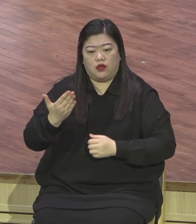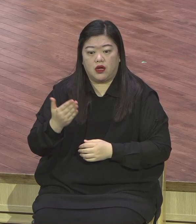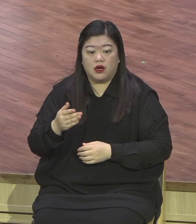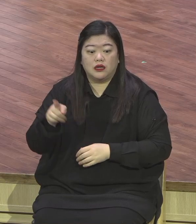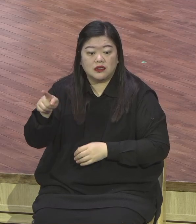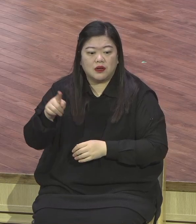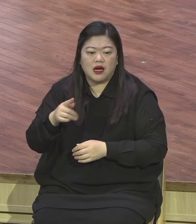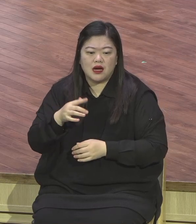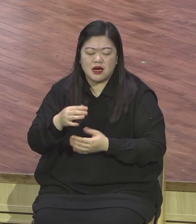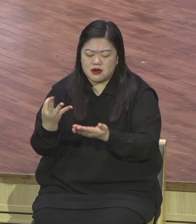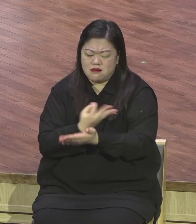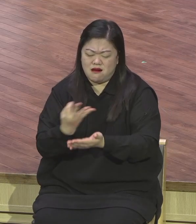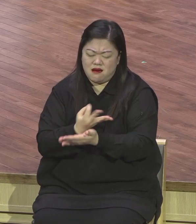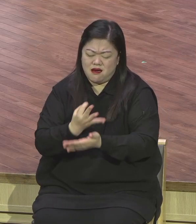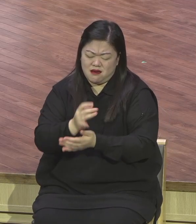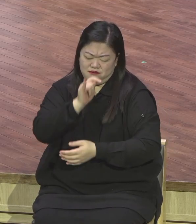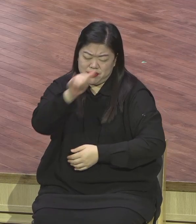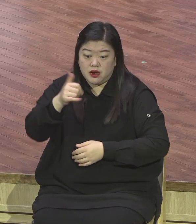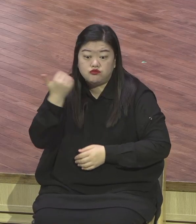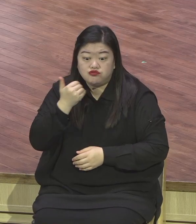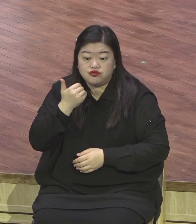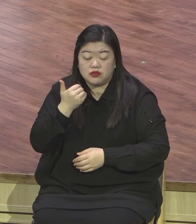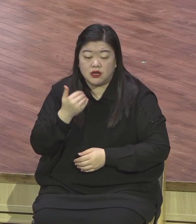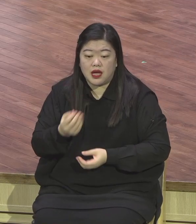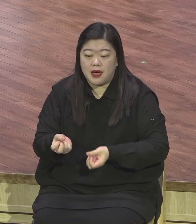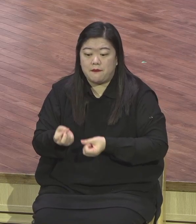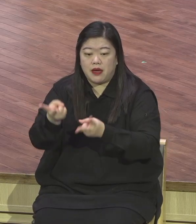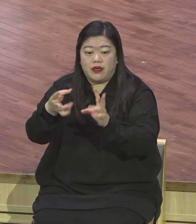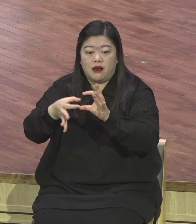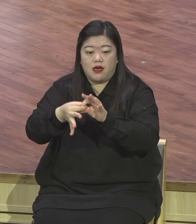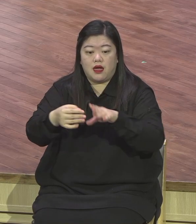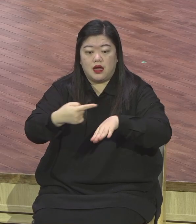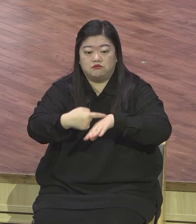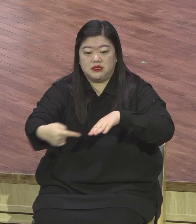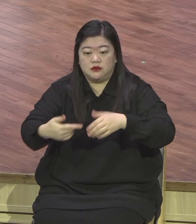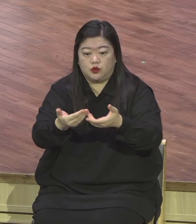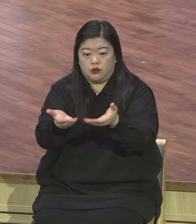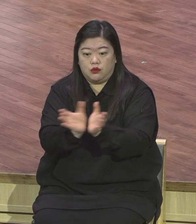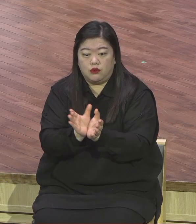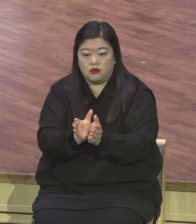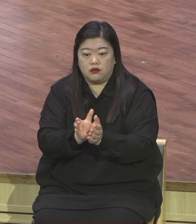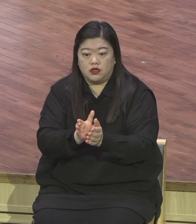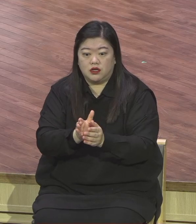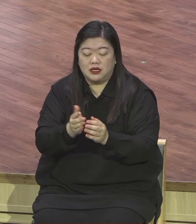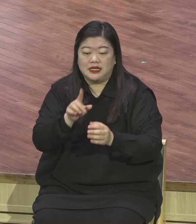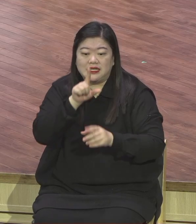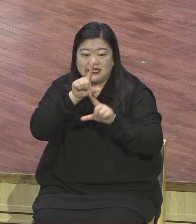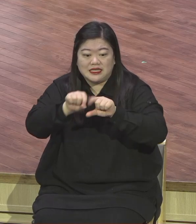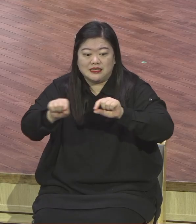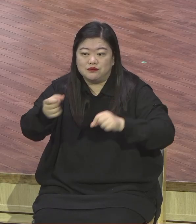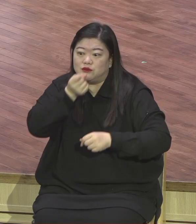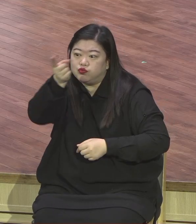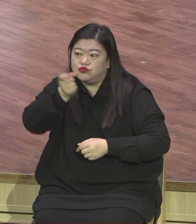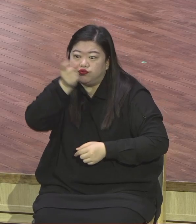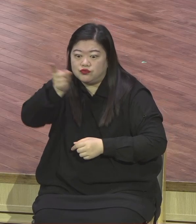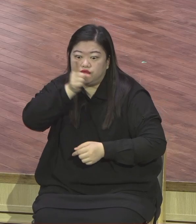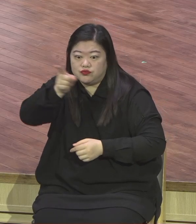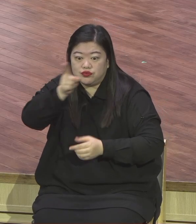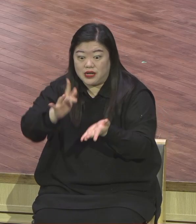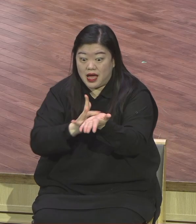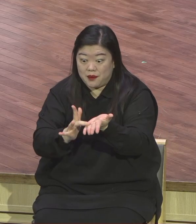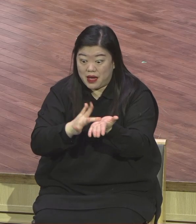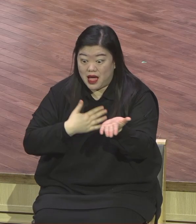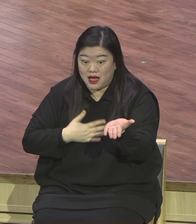그야말로 온라인 이렇게 지금 최첨단의 컴퓨터 시대가